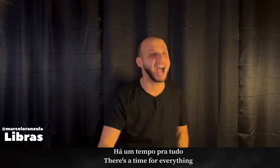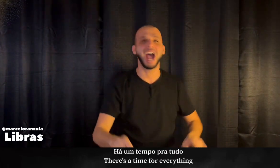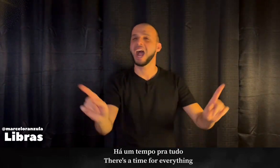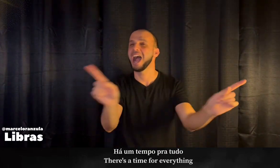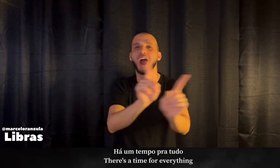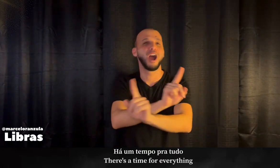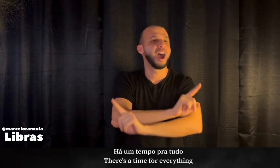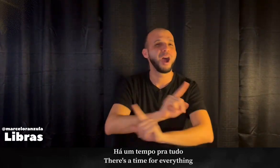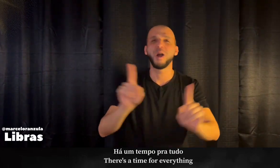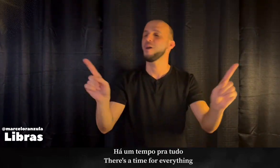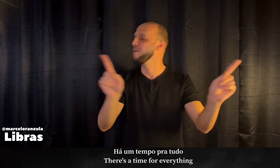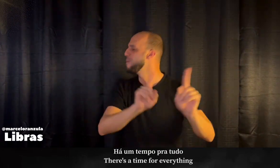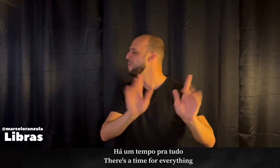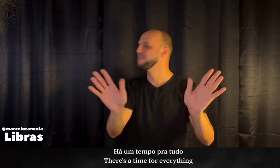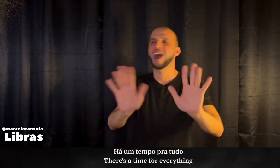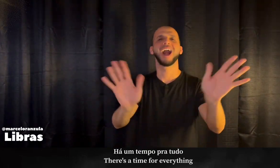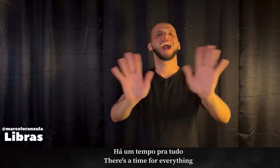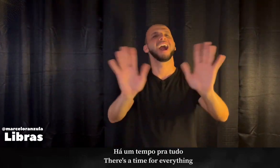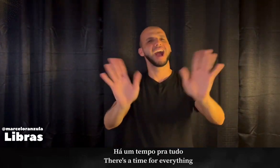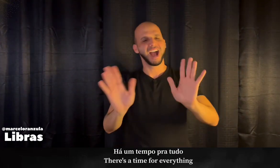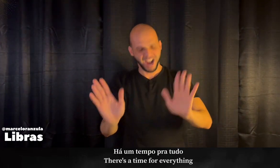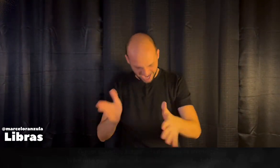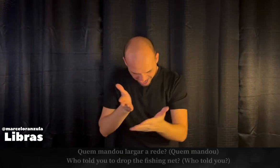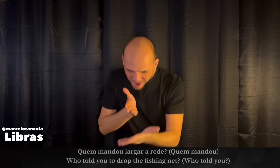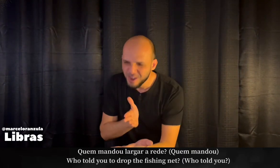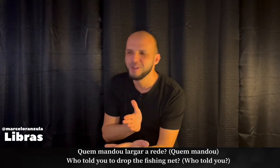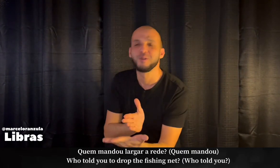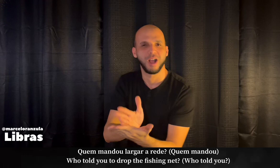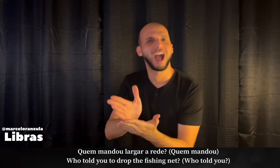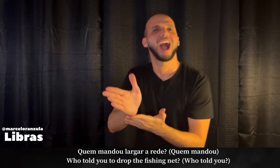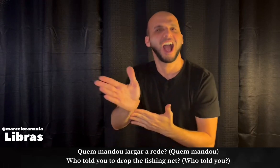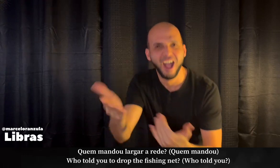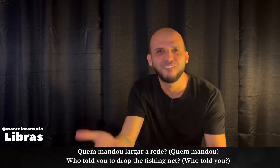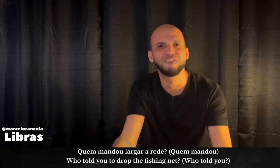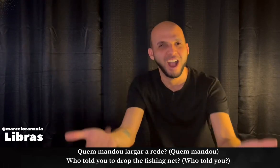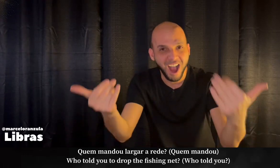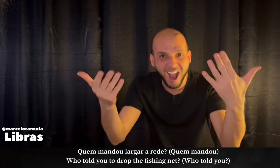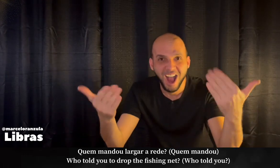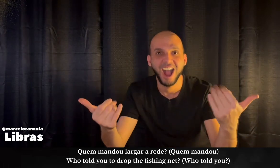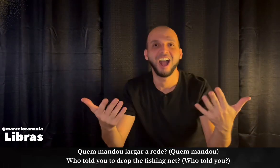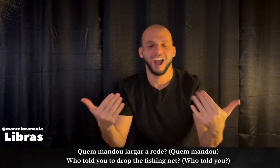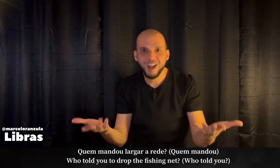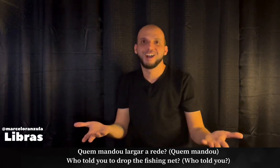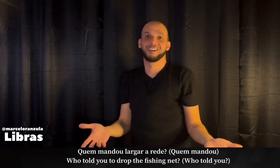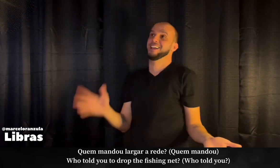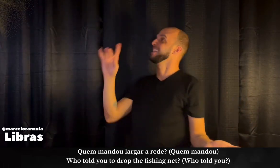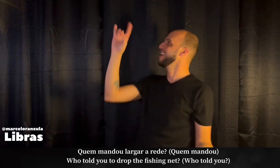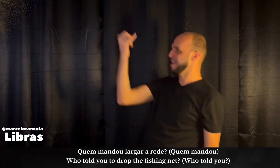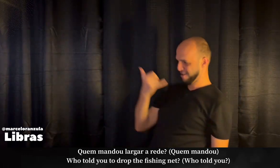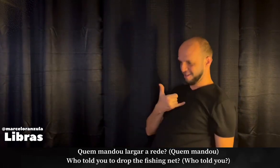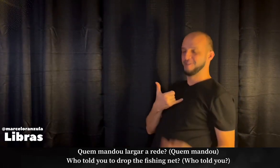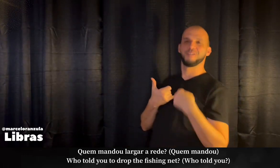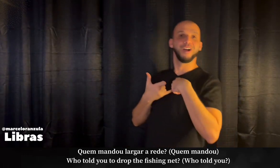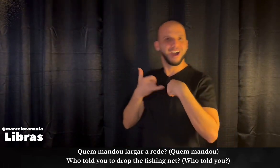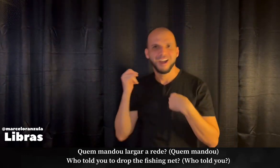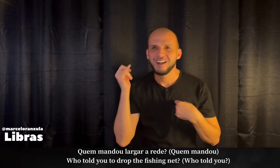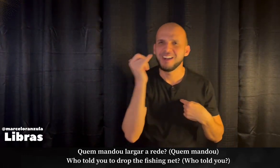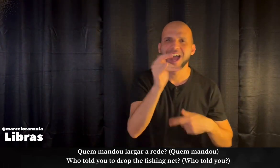Há um tempo pra tudo Que eu não vou te esperar